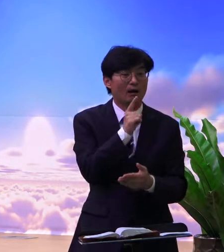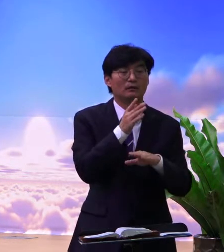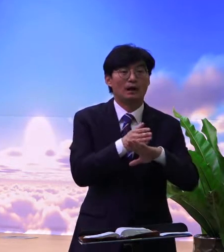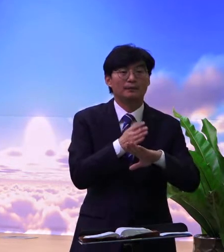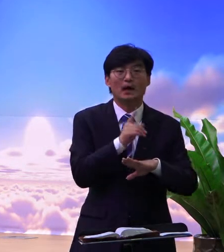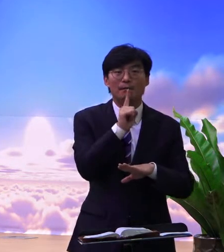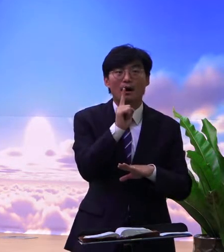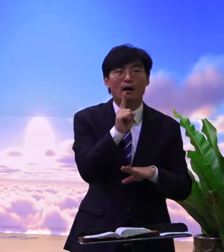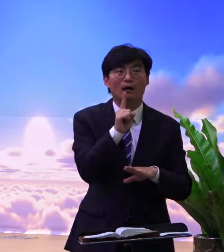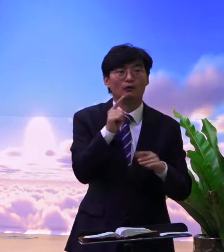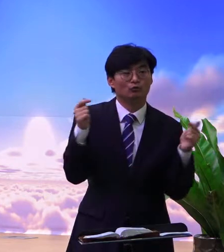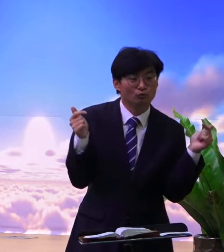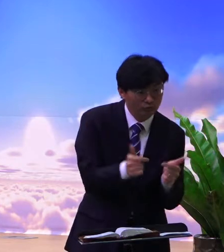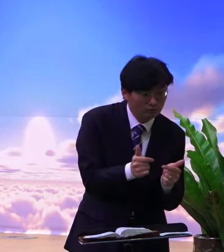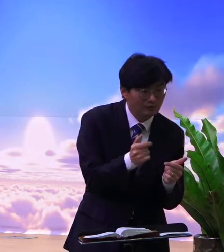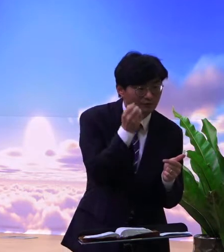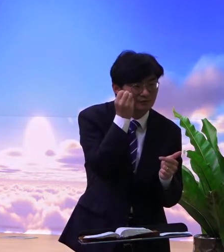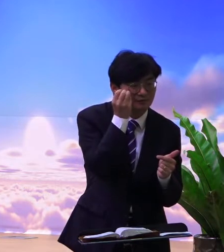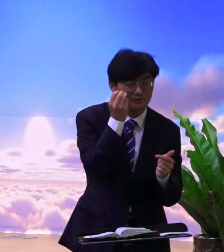사라진 것을 보게 됐습니다.